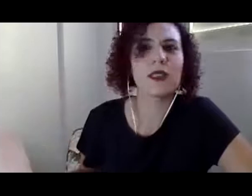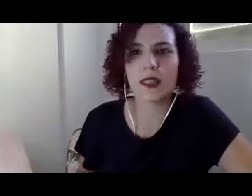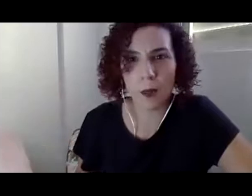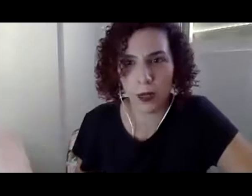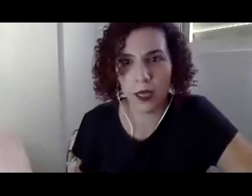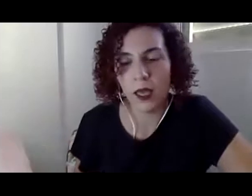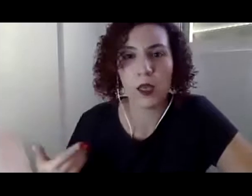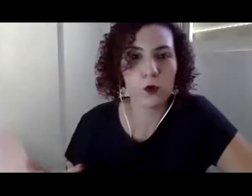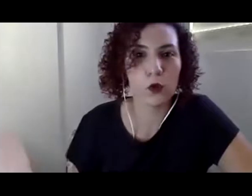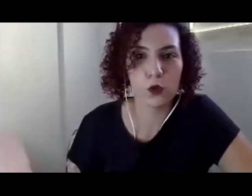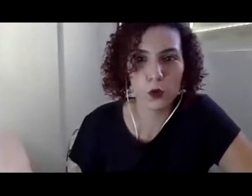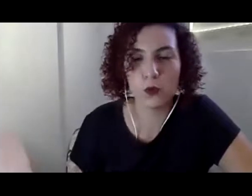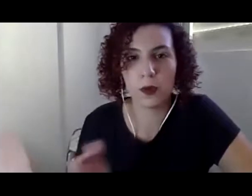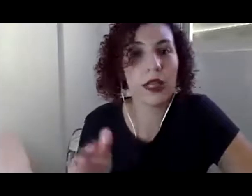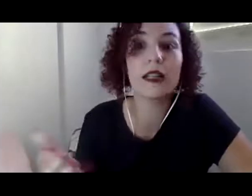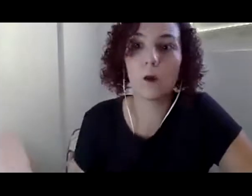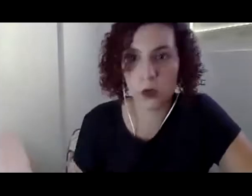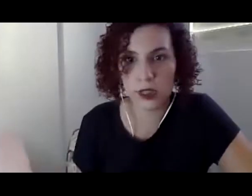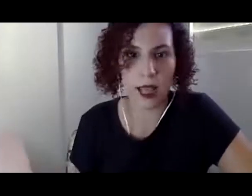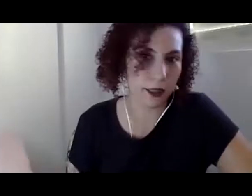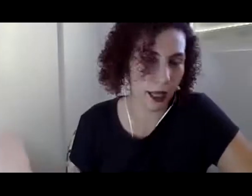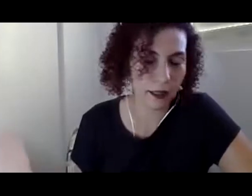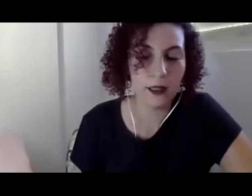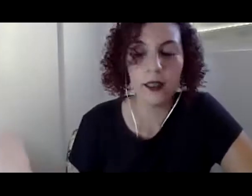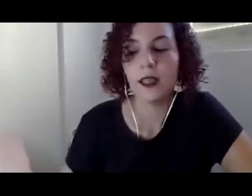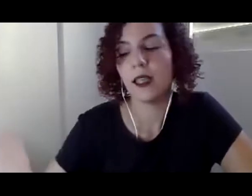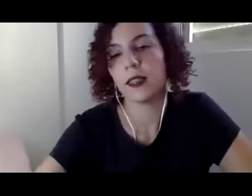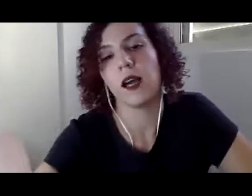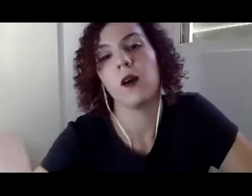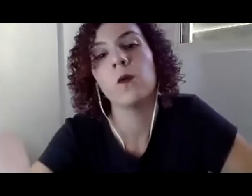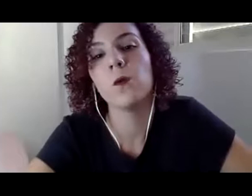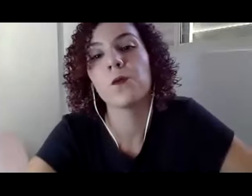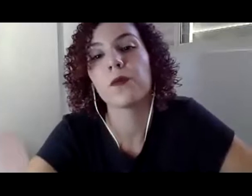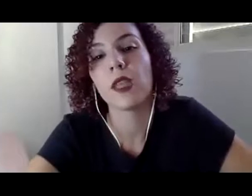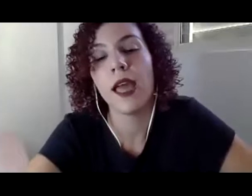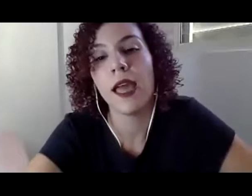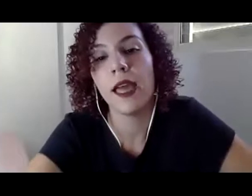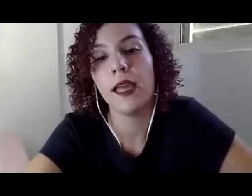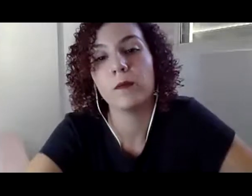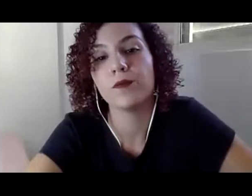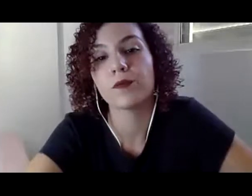não precisa saber que eu sou surdo para ele não buzinar, né? Então,